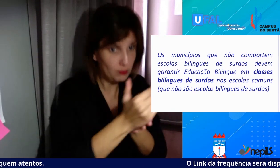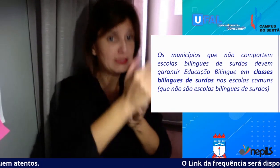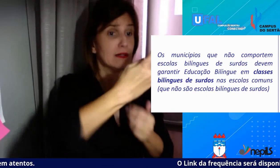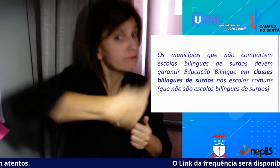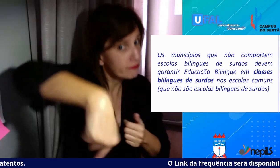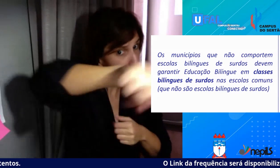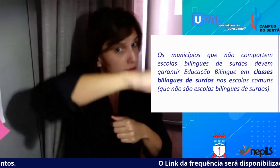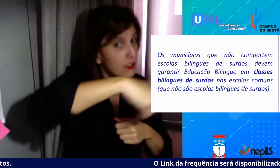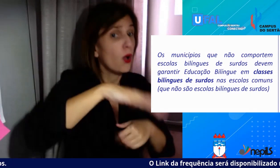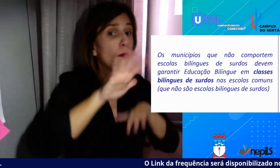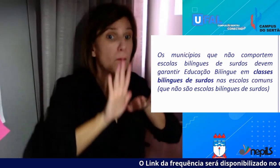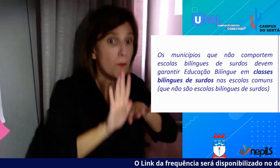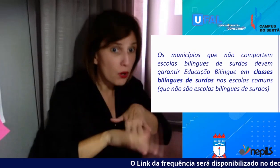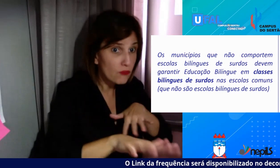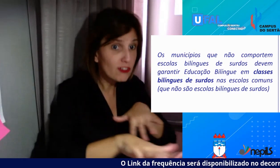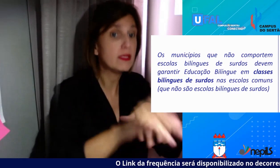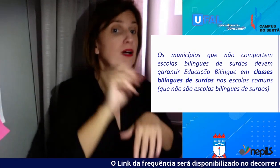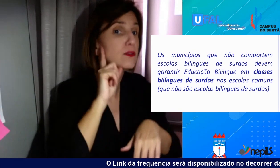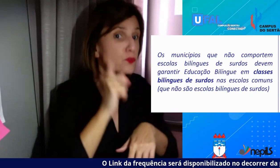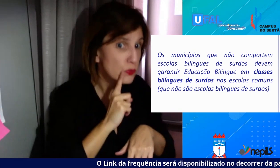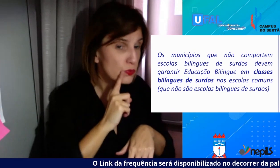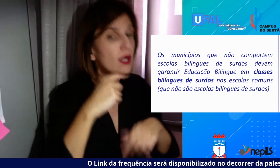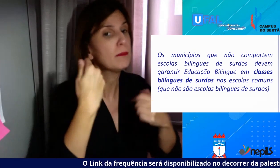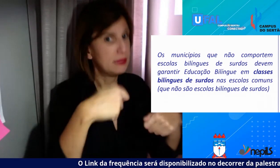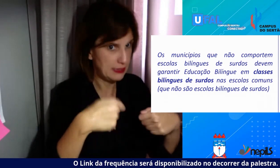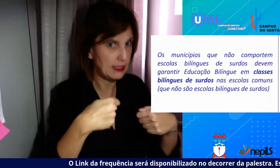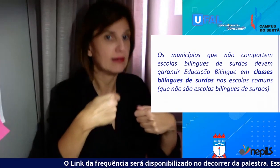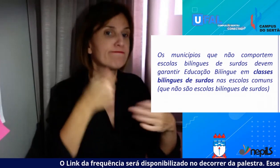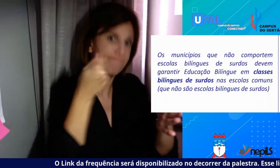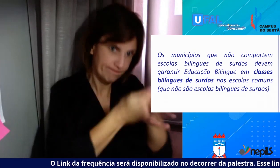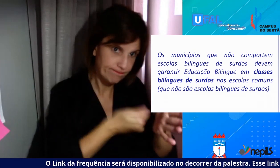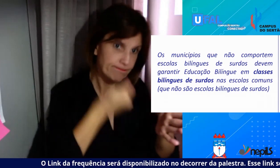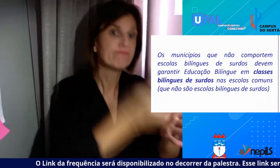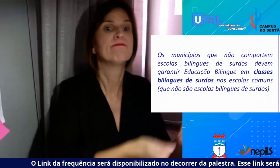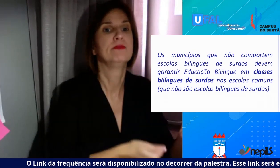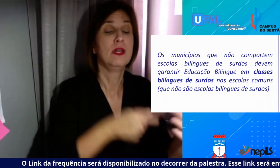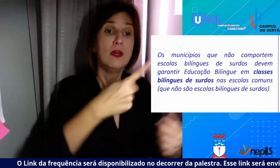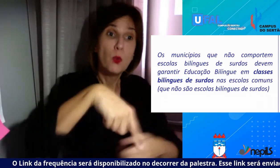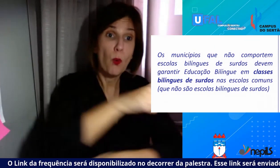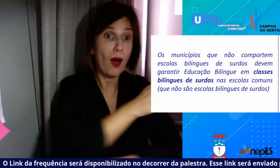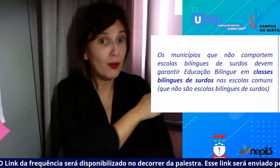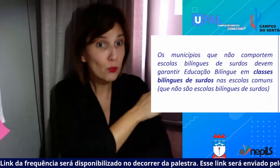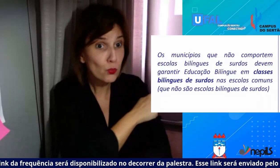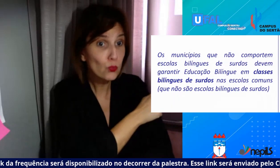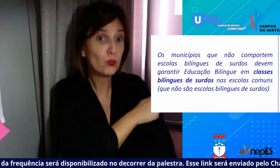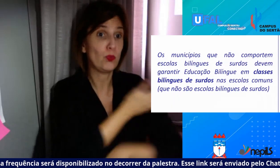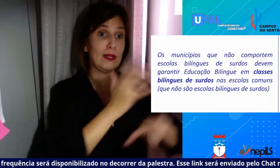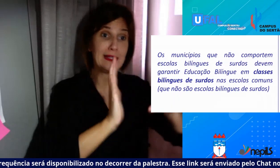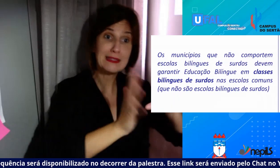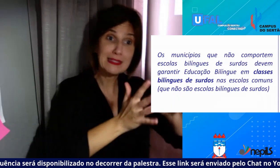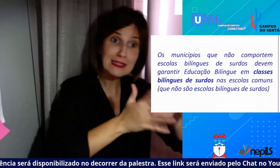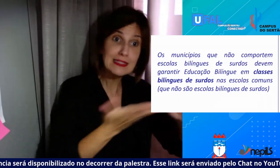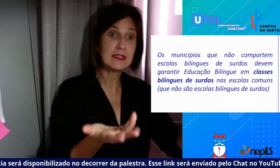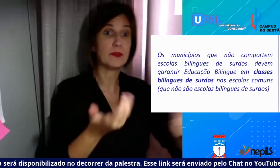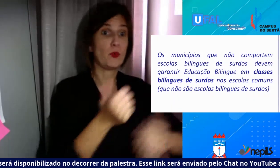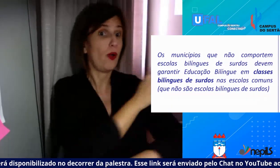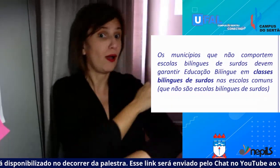referencial, ele vai trazer uma diversidade muito grande para o atendimento de surdos em diversos locais. Ele não é